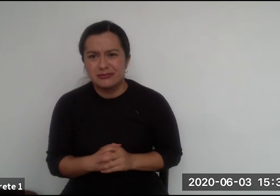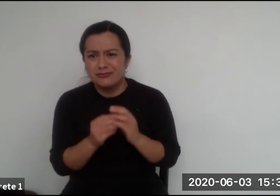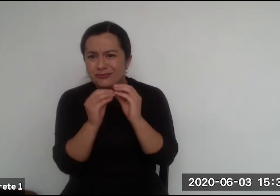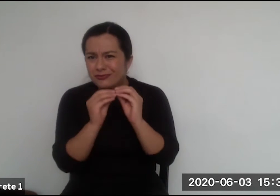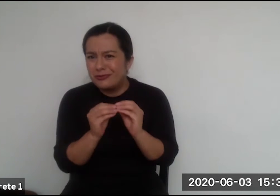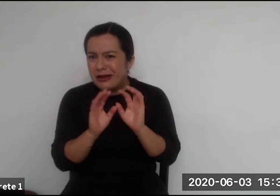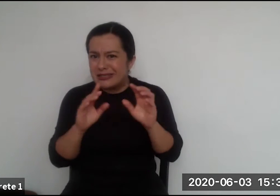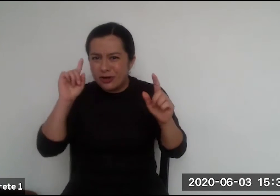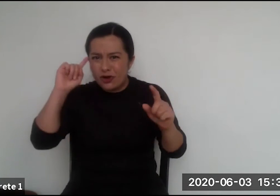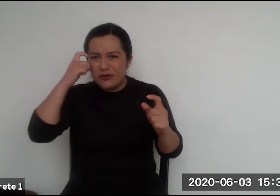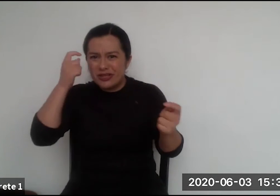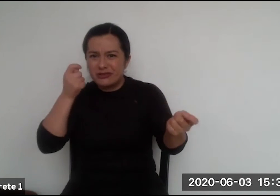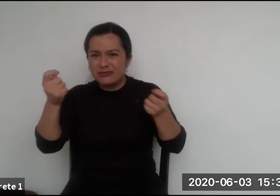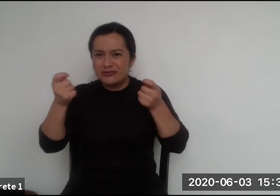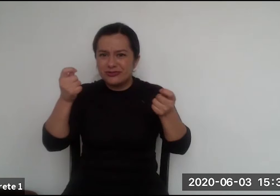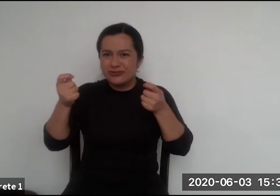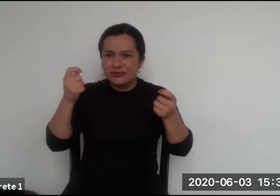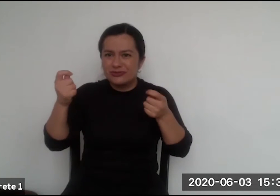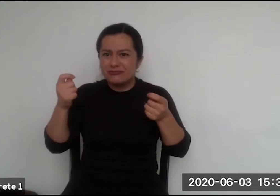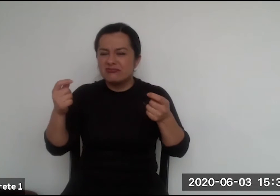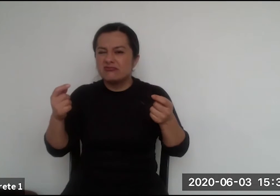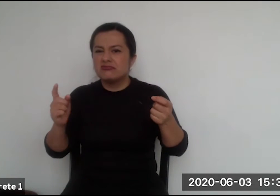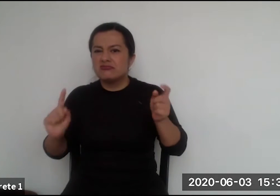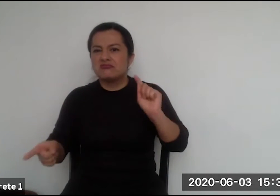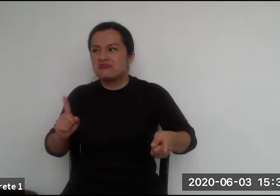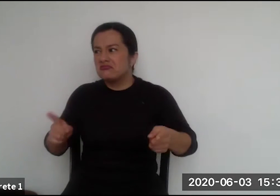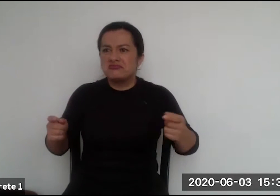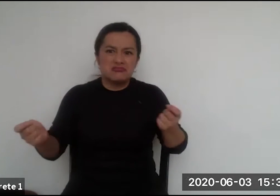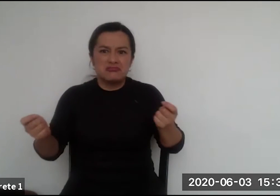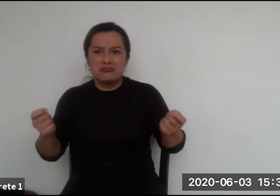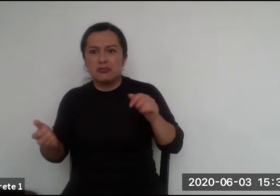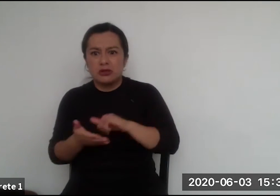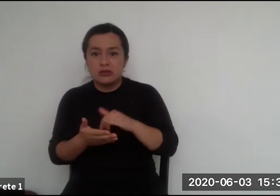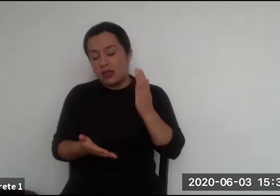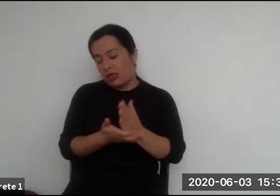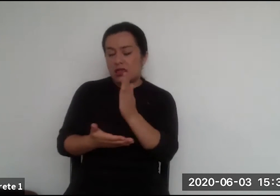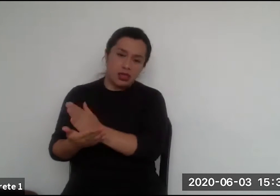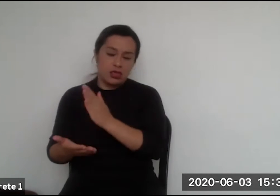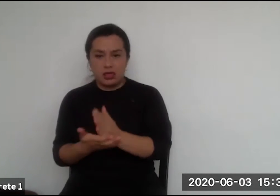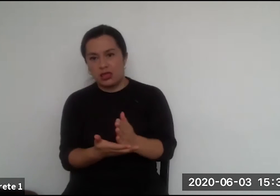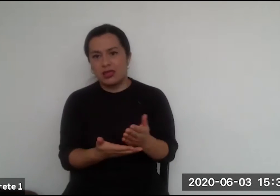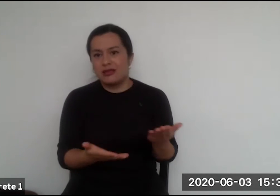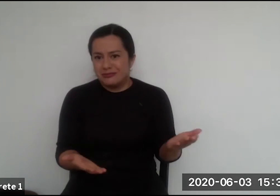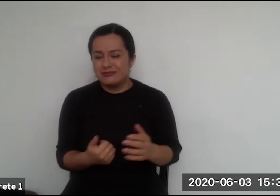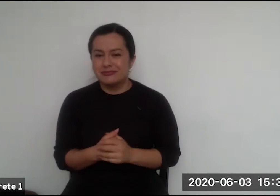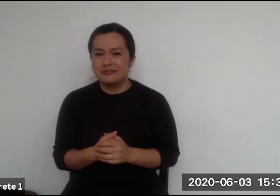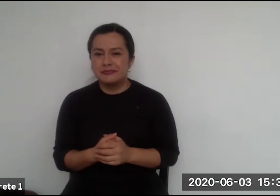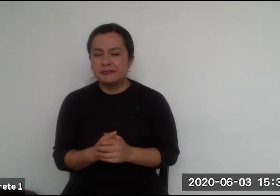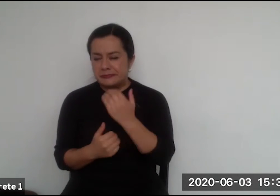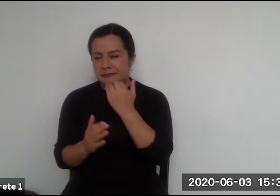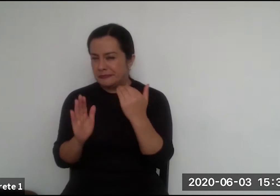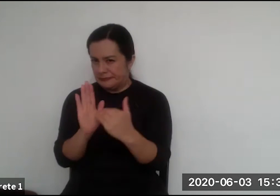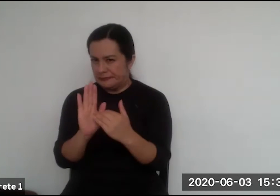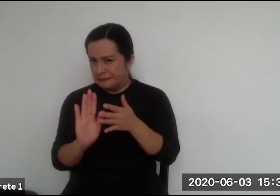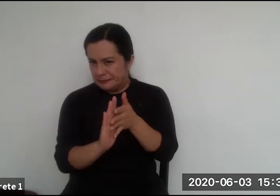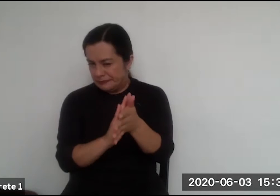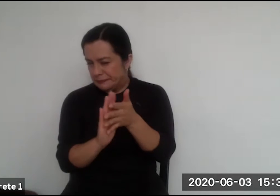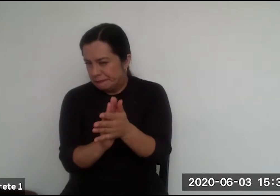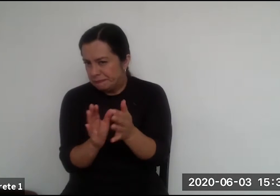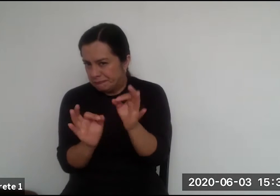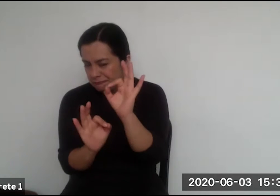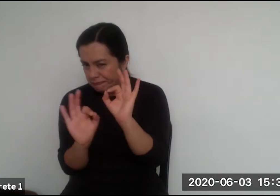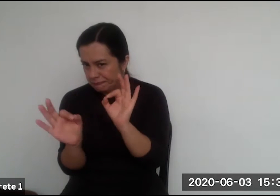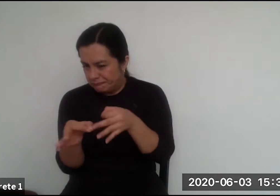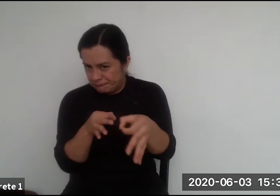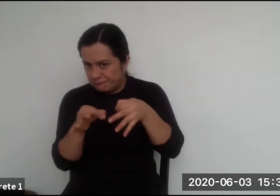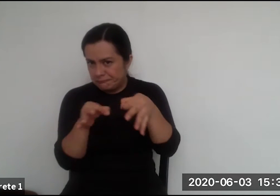causa do coronavírus, ou seja, a dimensão do coronavírus, as afetações que o